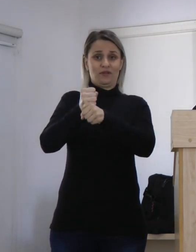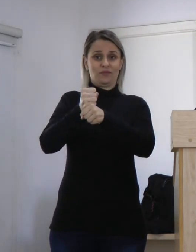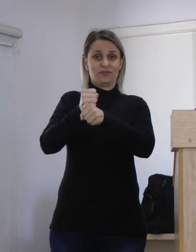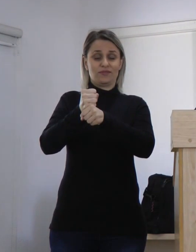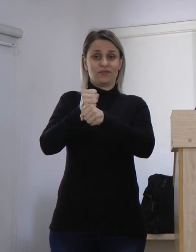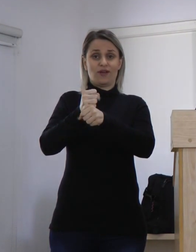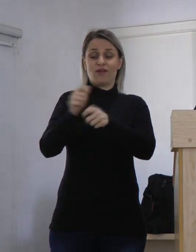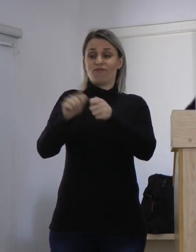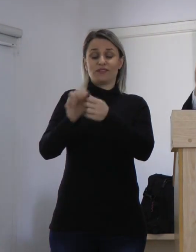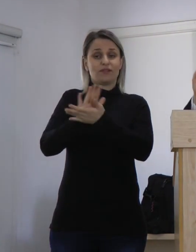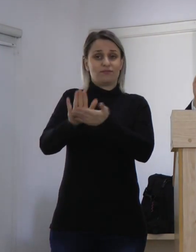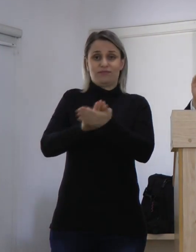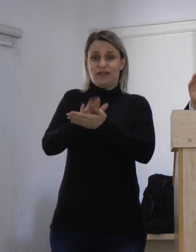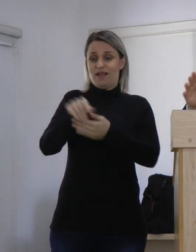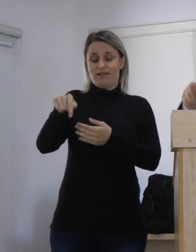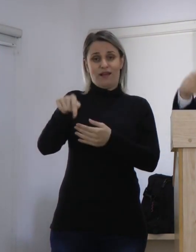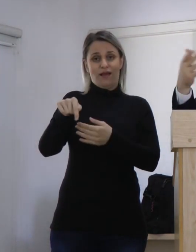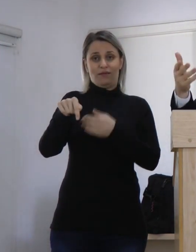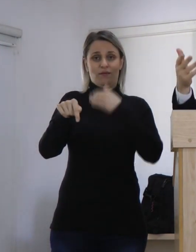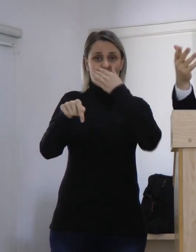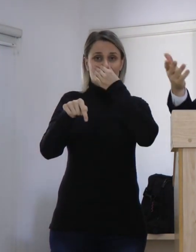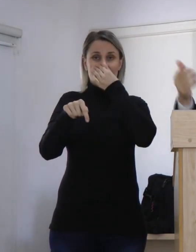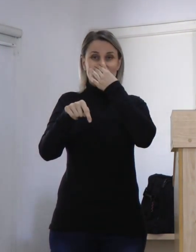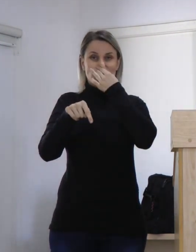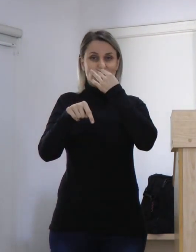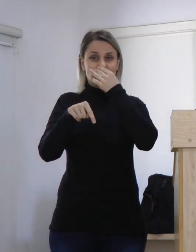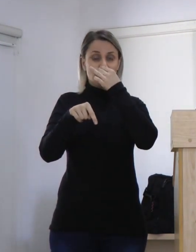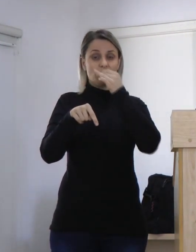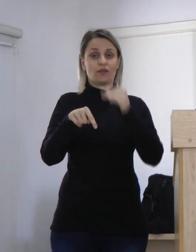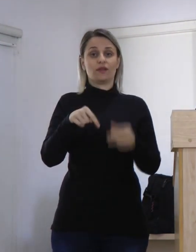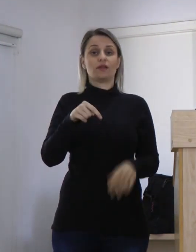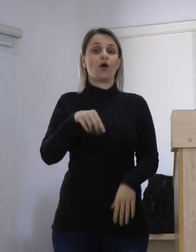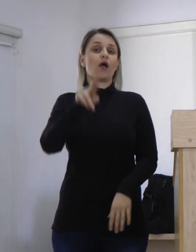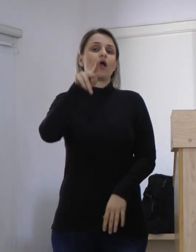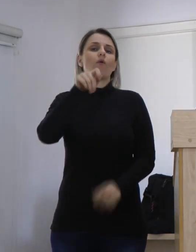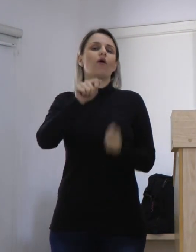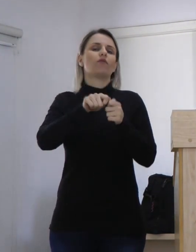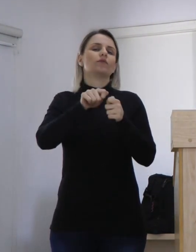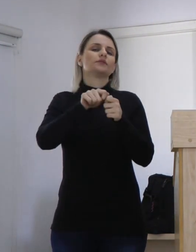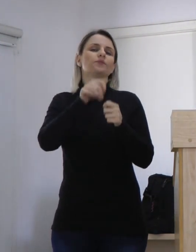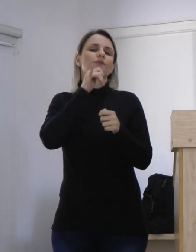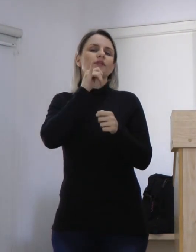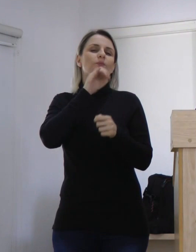disse: Nazareno, o umbral é como se fosse um spa do Espírito.